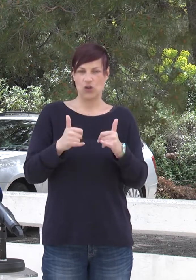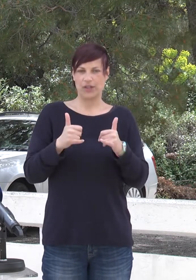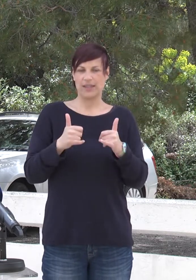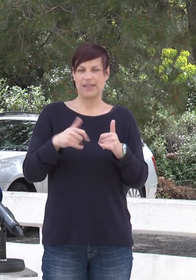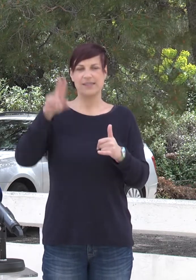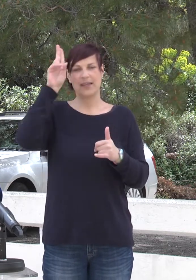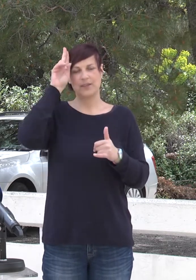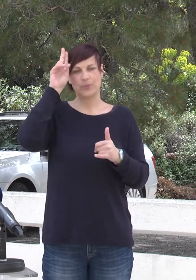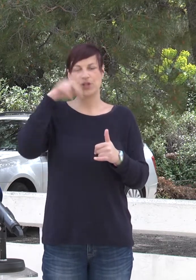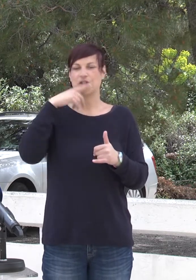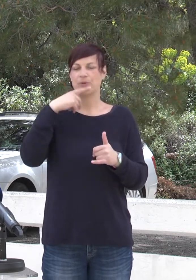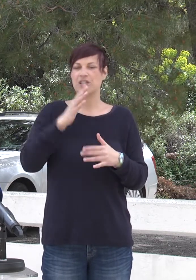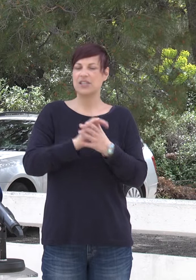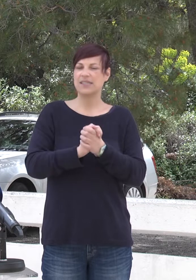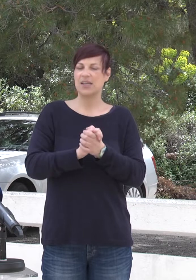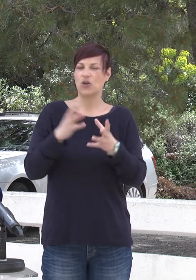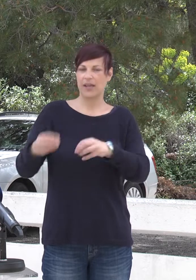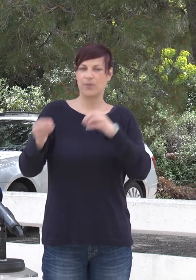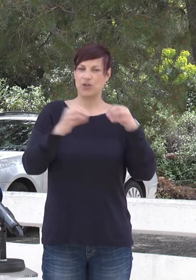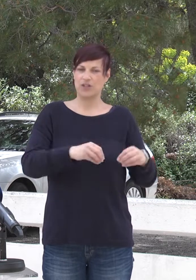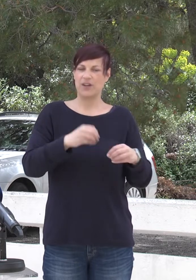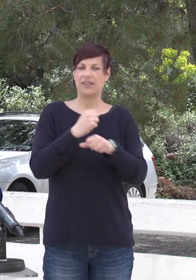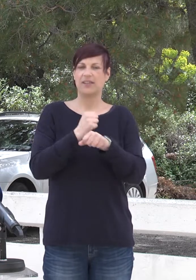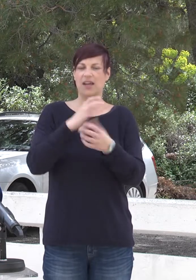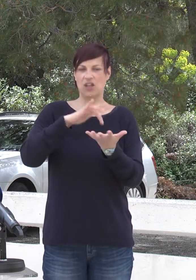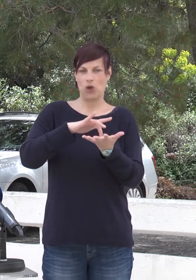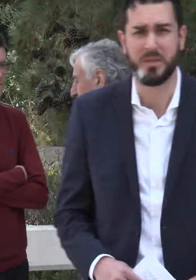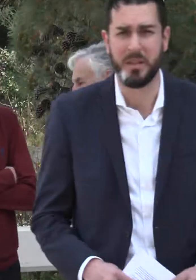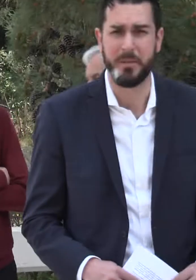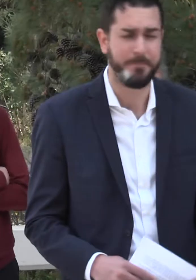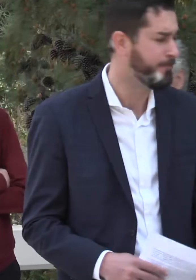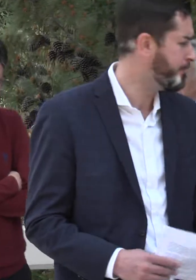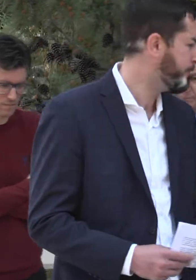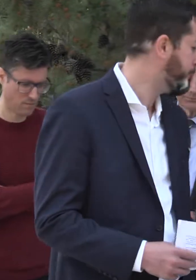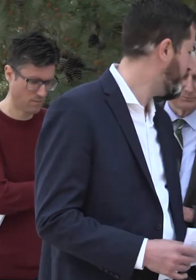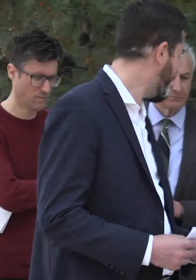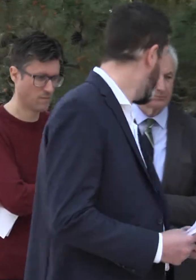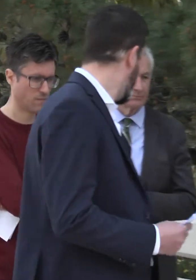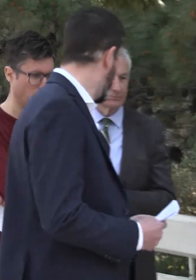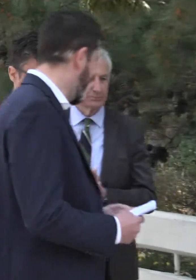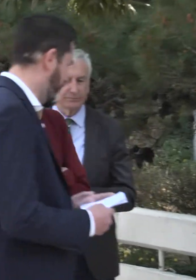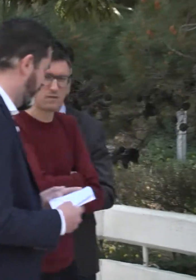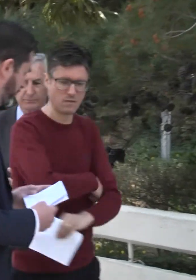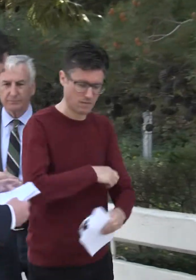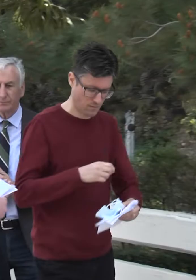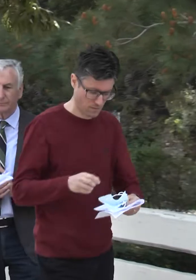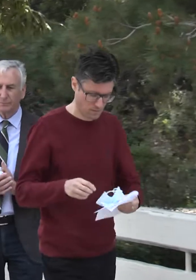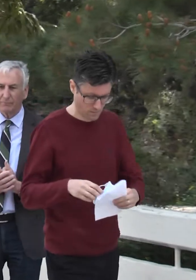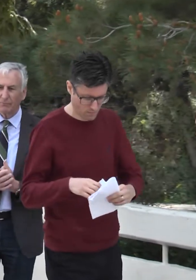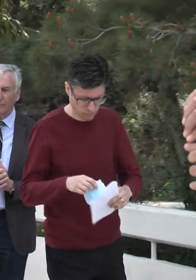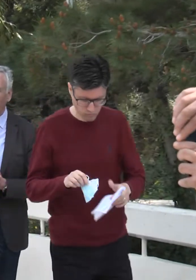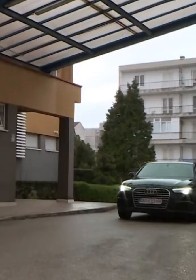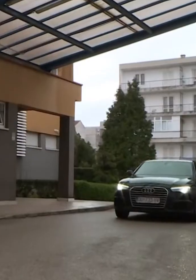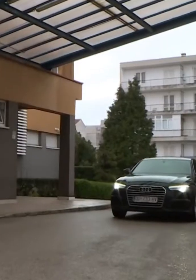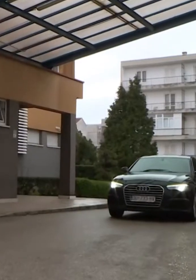možemo reći da se kolega može vratiti na posao prema ovim nalazima. Ravnatelj Zavoda za javno zdravstvo naše županije Mato